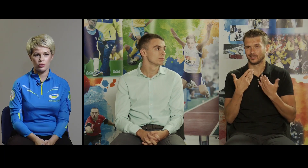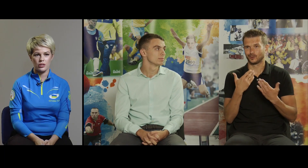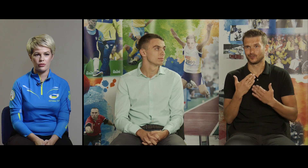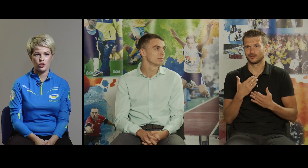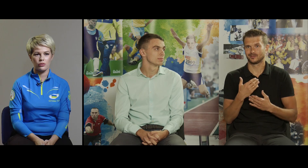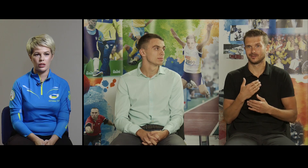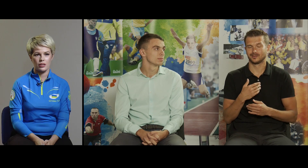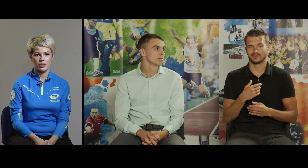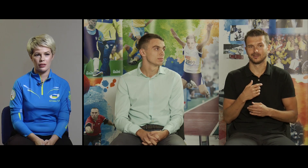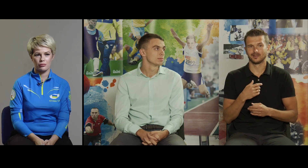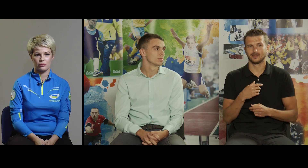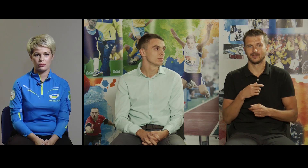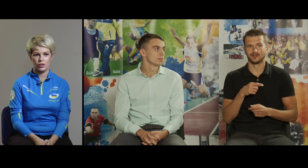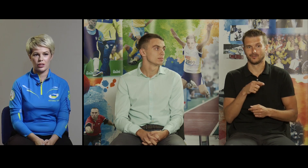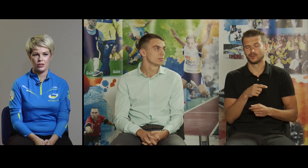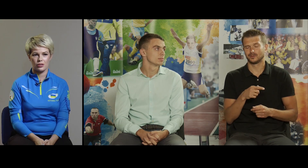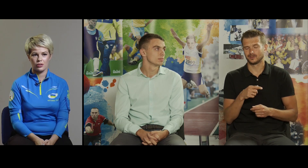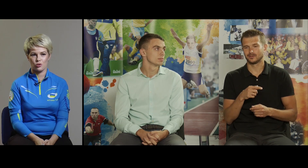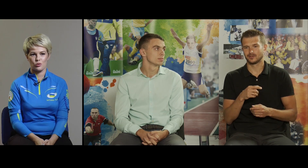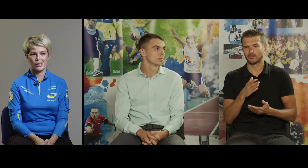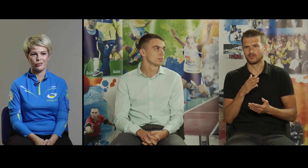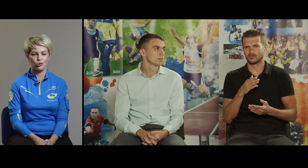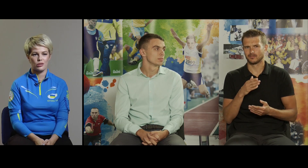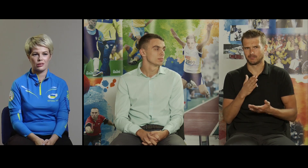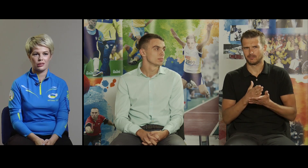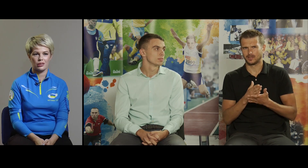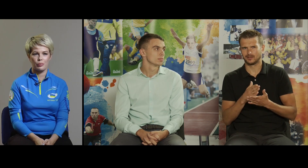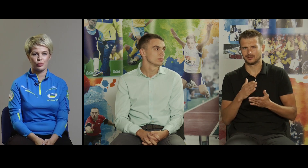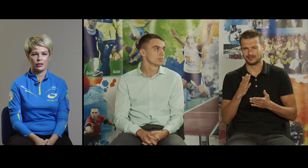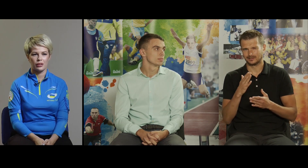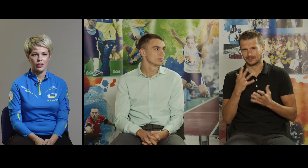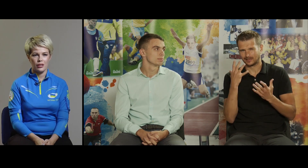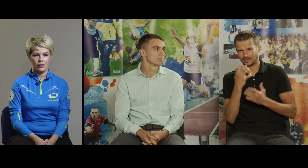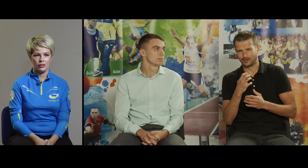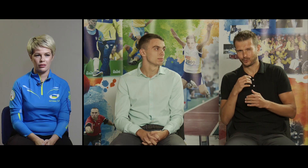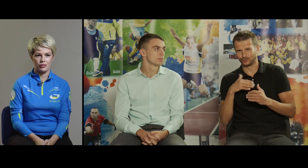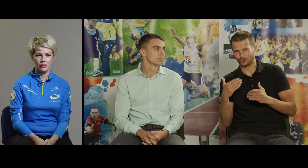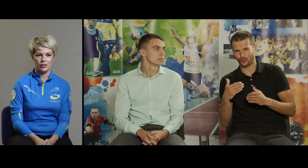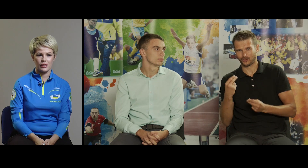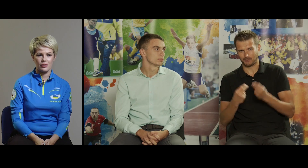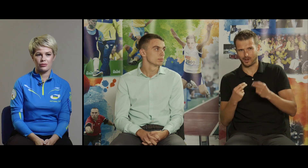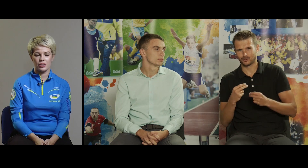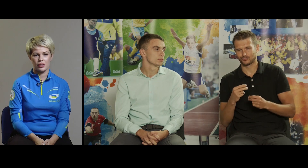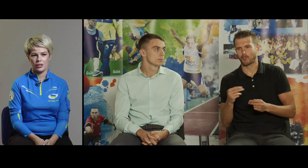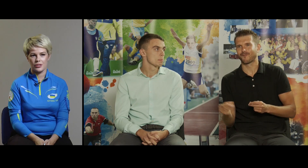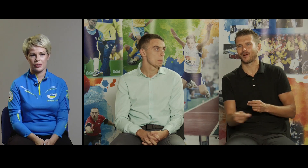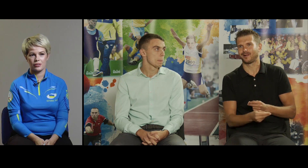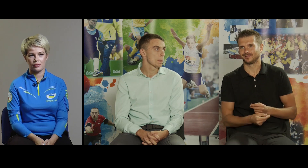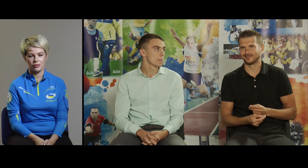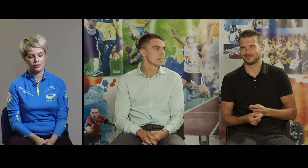російською командою завжди у нас є якісь незрозумілі відносини на полі. Є в